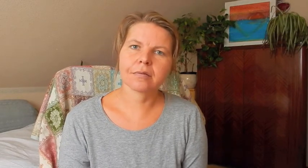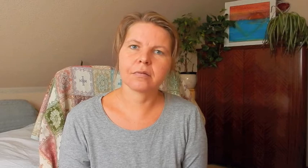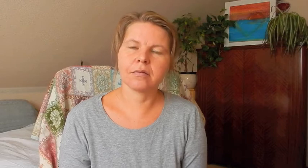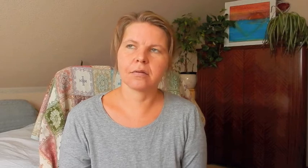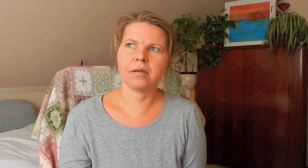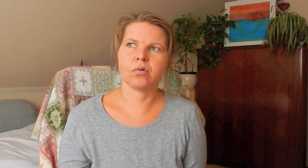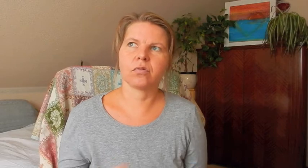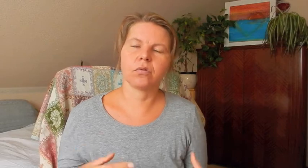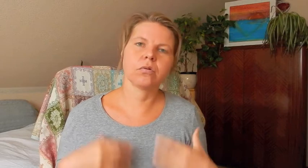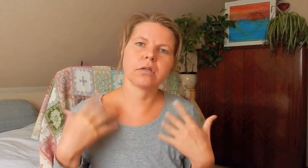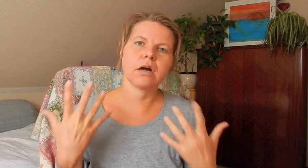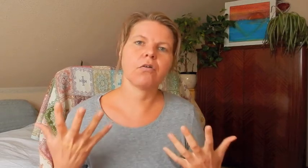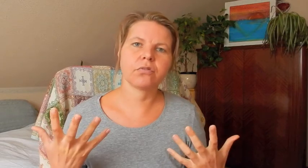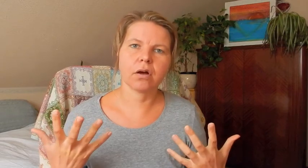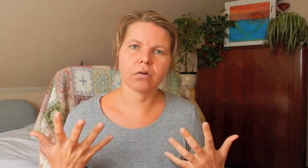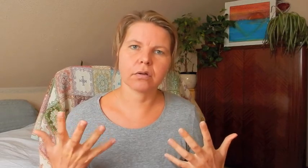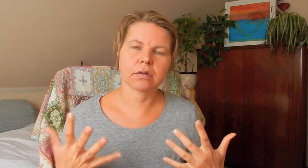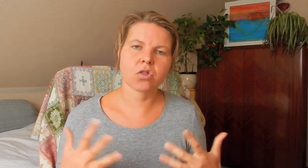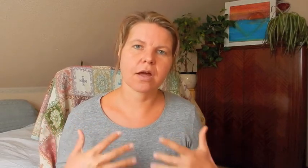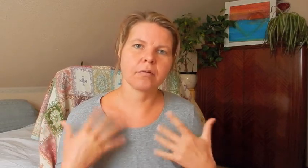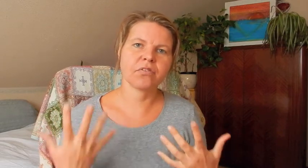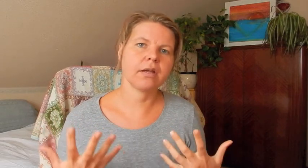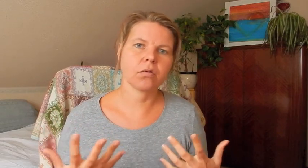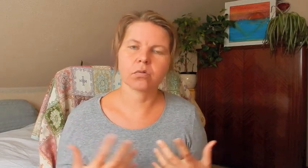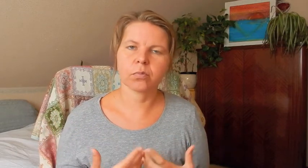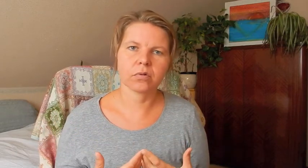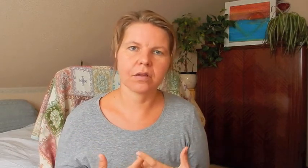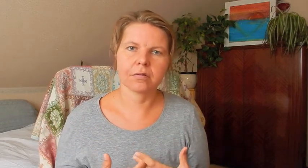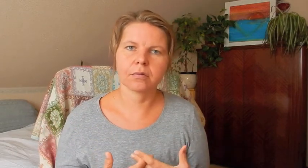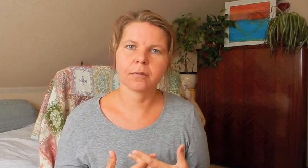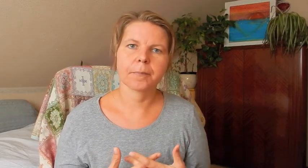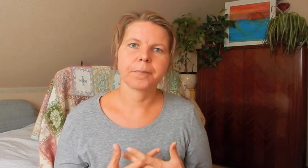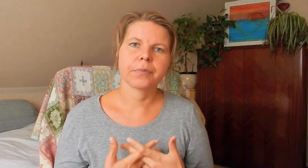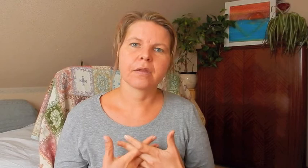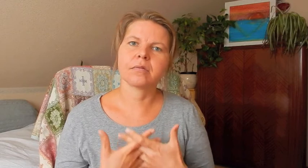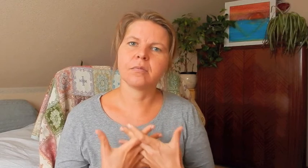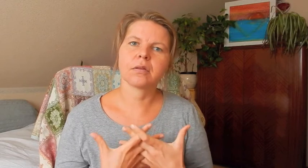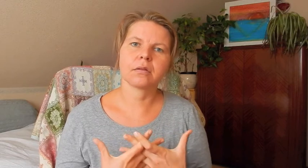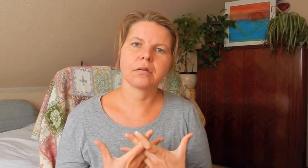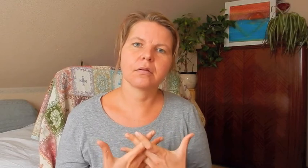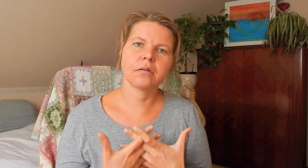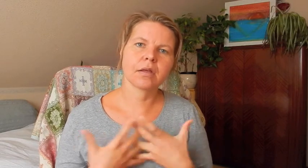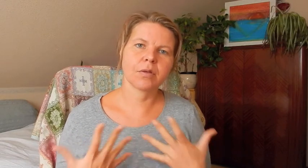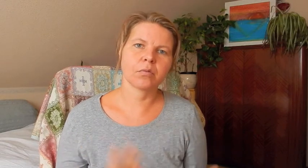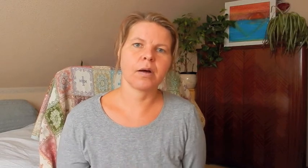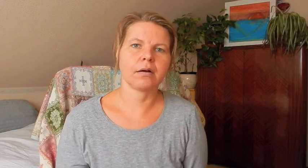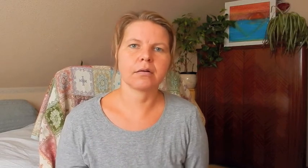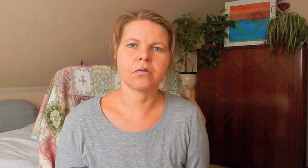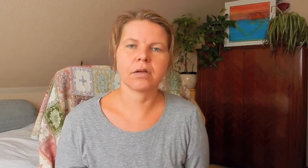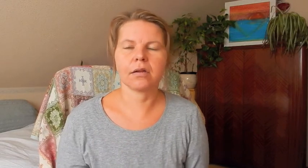dass diese Emotionen, die auftauchen in starken Veränderungsprozessen, dass die mich nicht mehr so packen oder dass